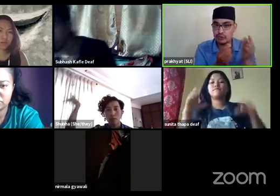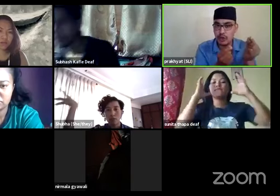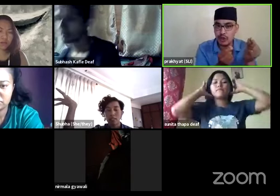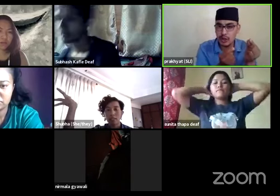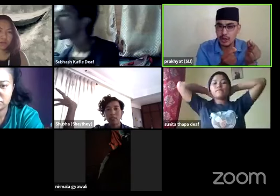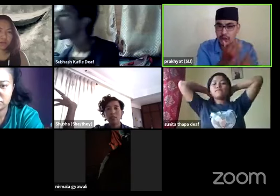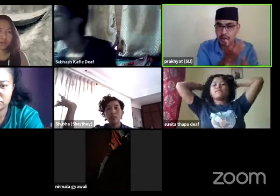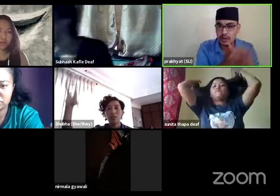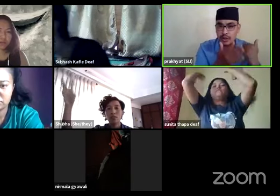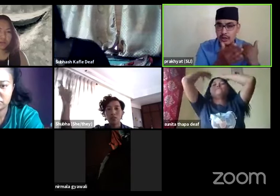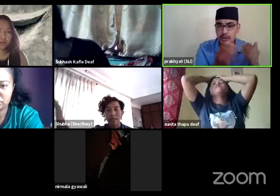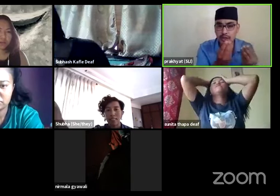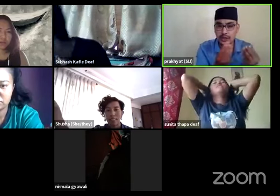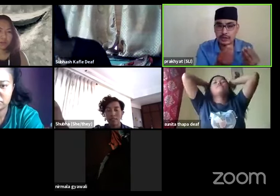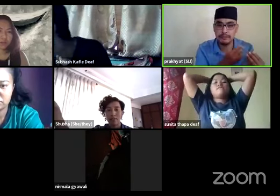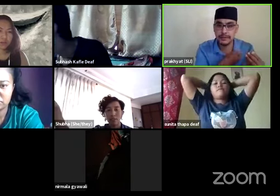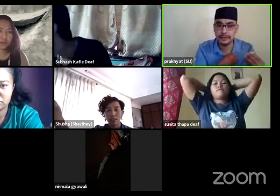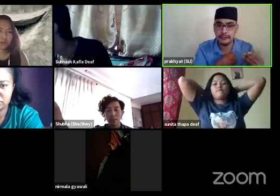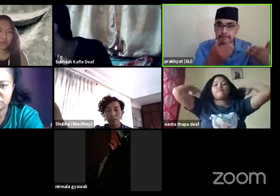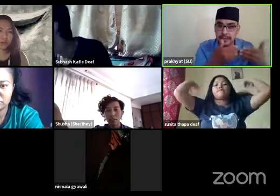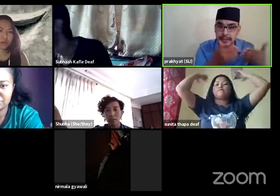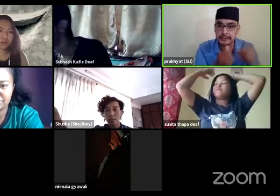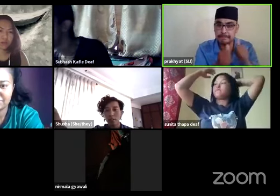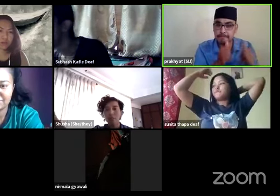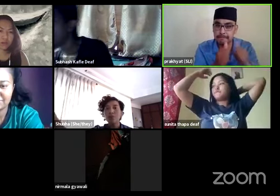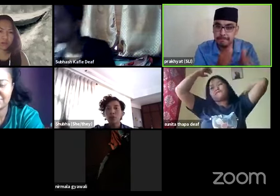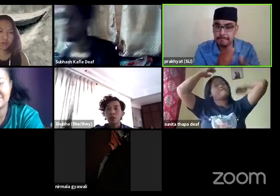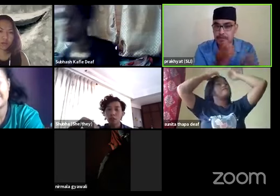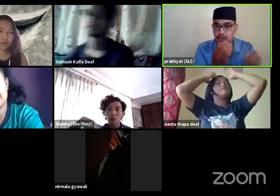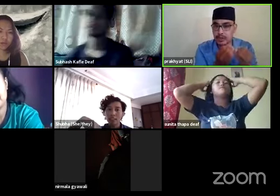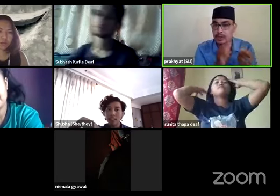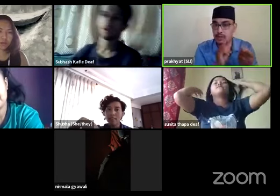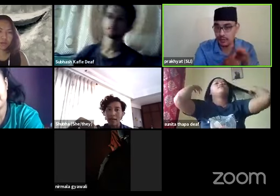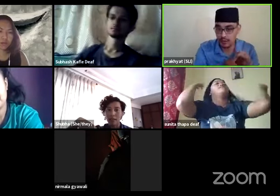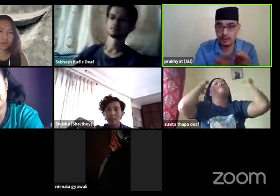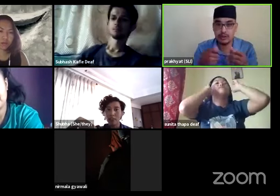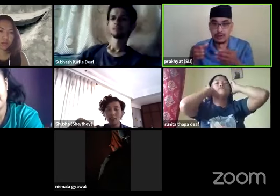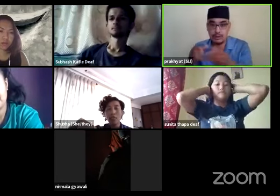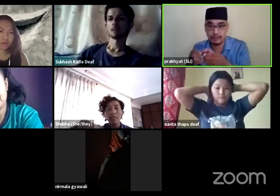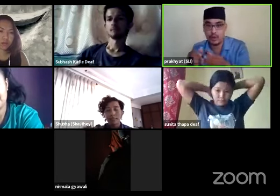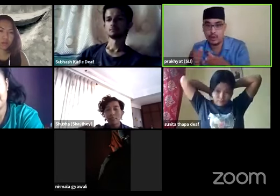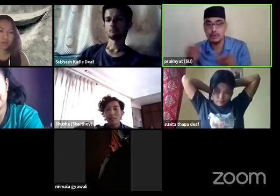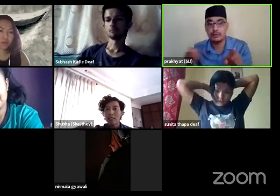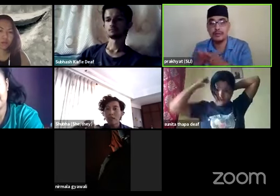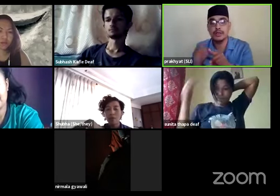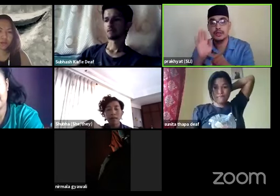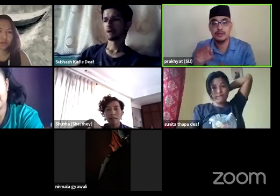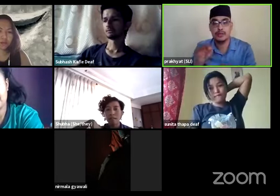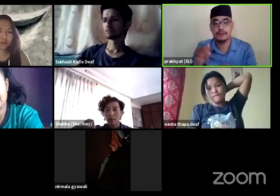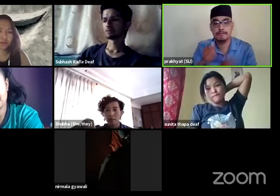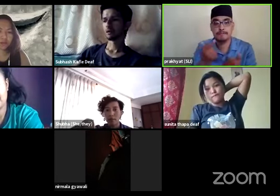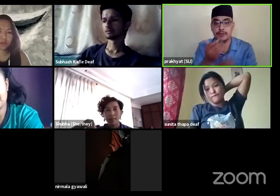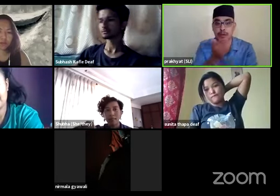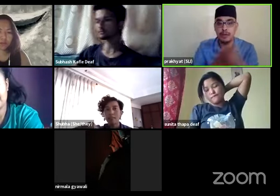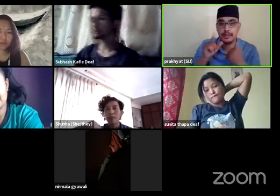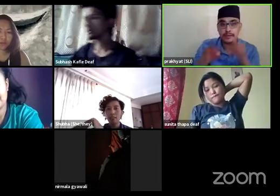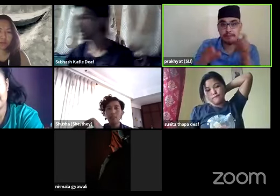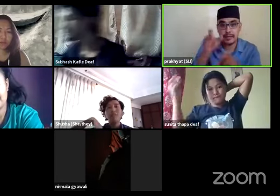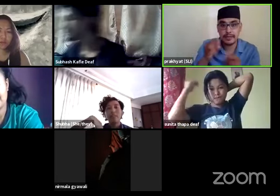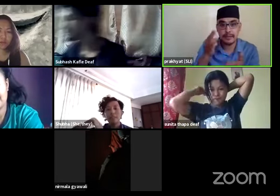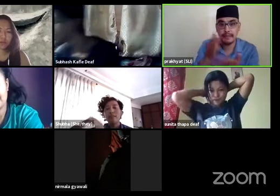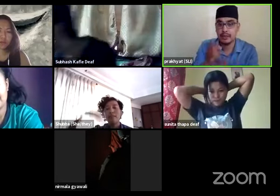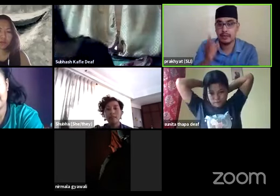होइन 16 जनासँग इन्टरभ्यू अनि 22 जनासँग एफसिडी गरेर गरेको र अर्को क्वान्टिटेटिभ भाग पनि छ त्यसमा चाहिँ अपाङ्गता भएको व्यक्ति मात्रै